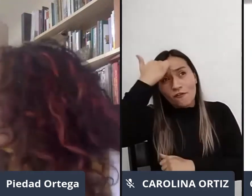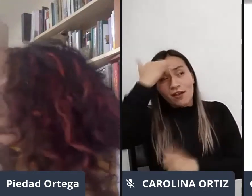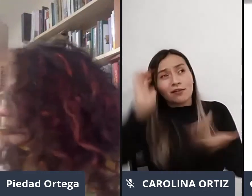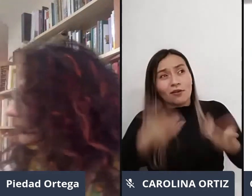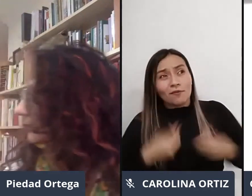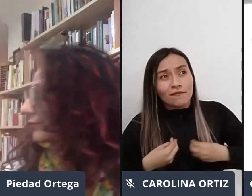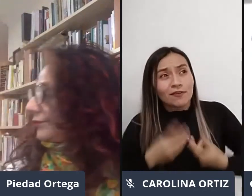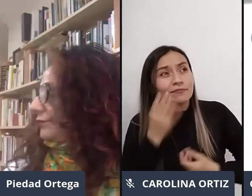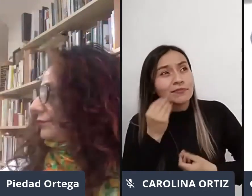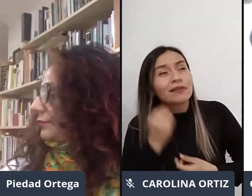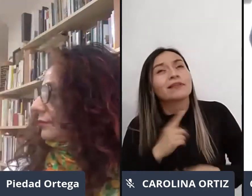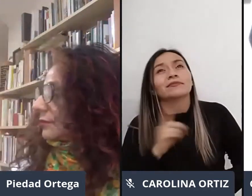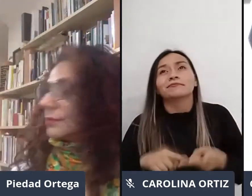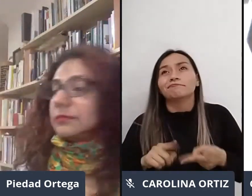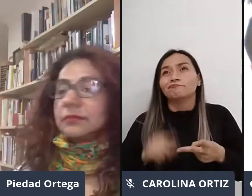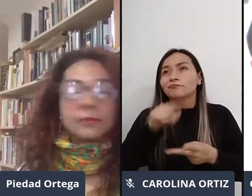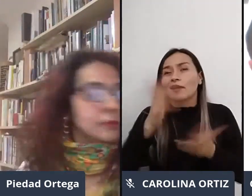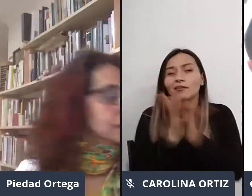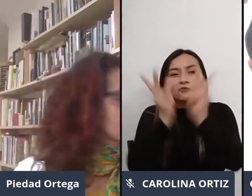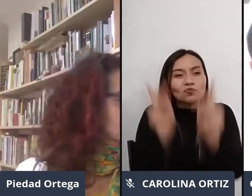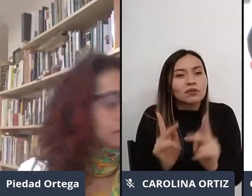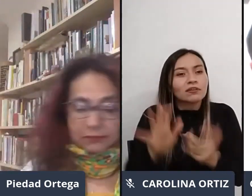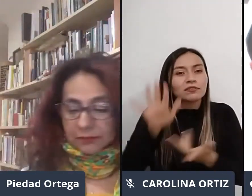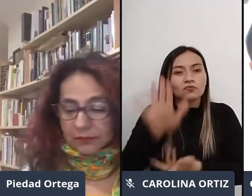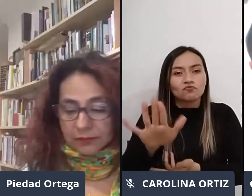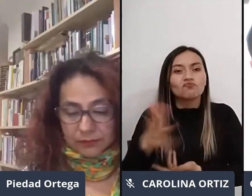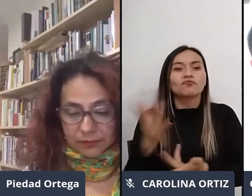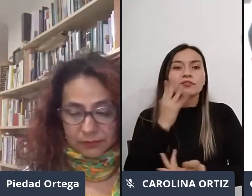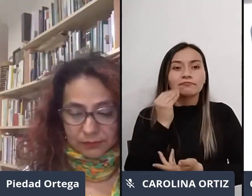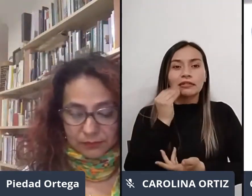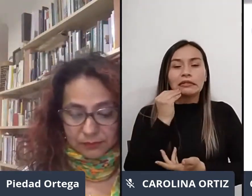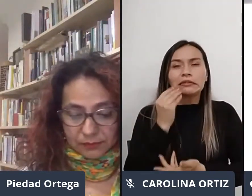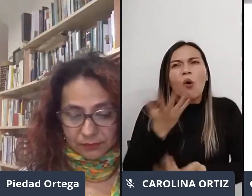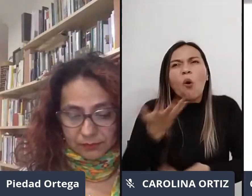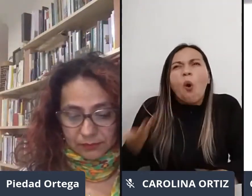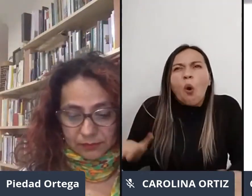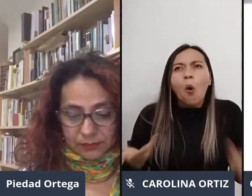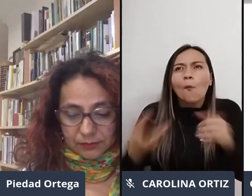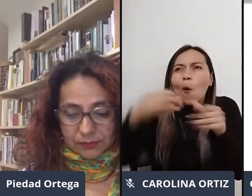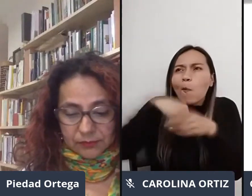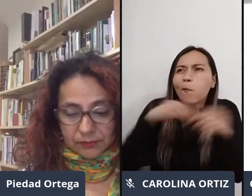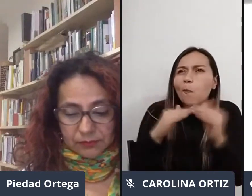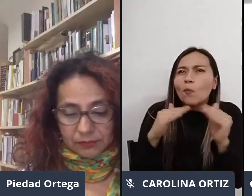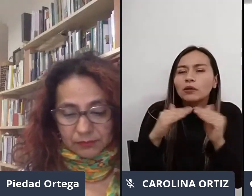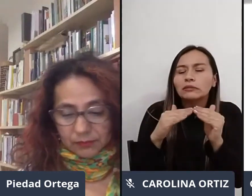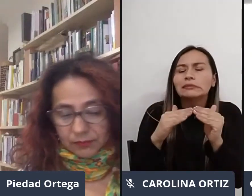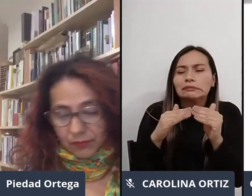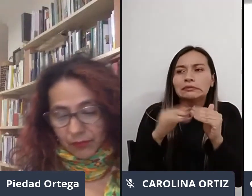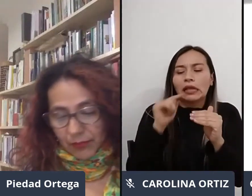toca a los estudiantes, nos invita como a reflexionar y a buscar nuevas alternativas en lo que